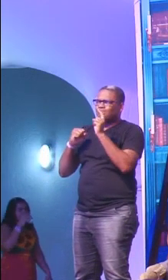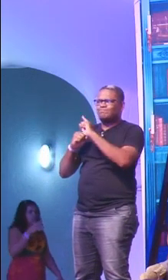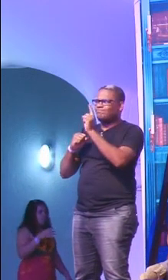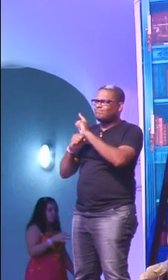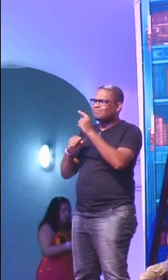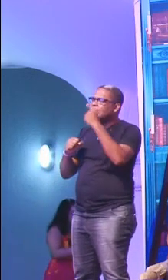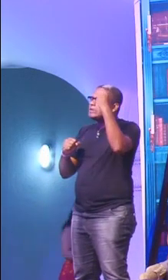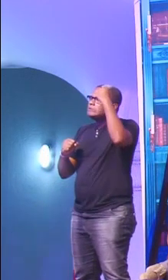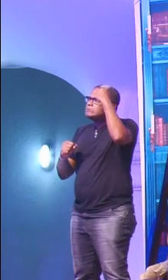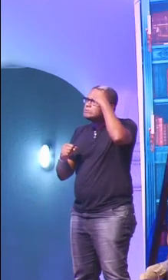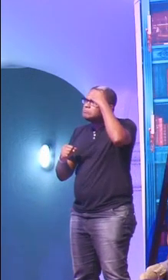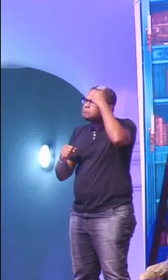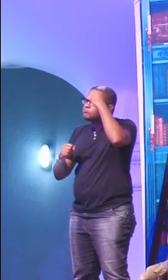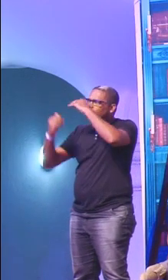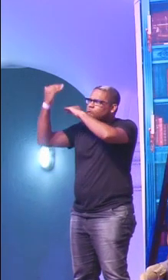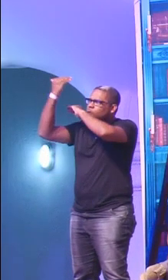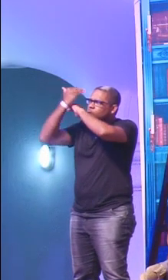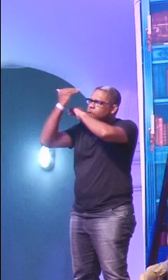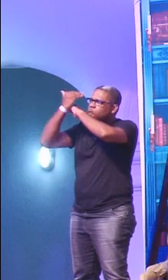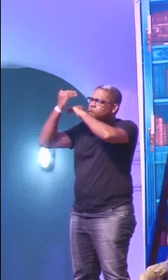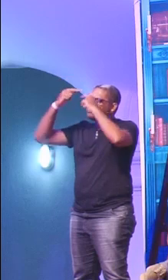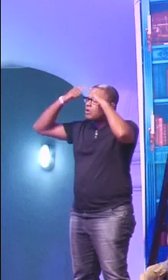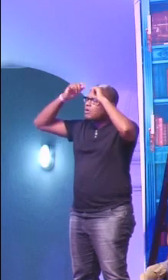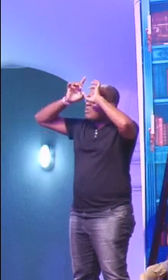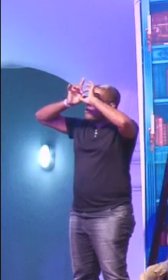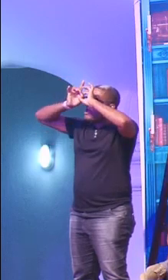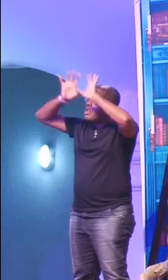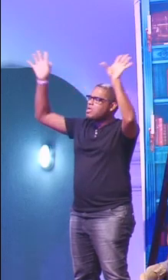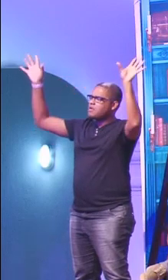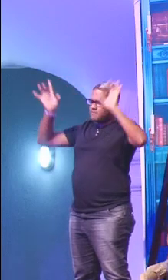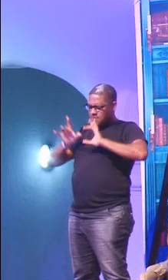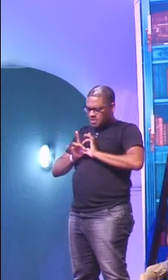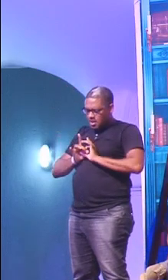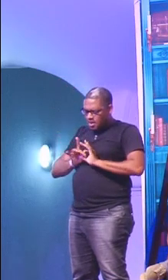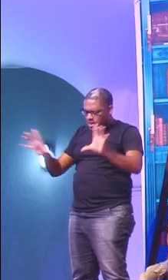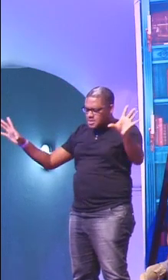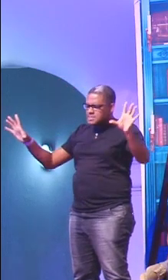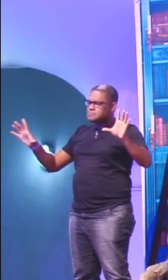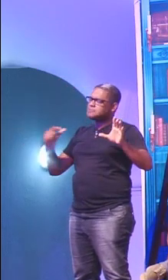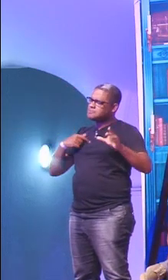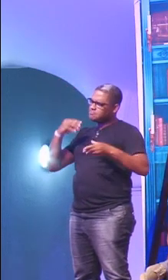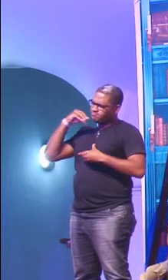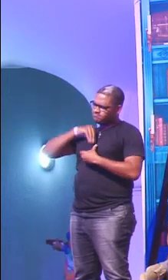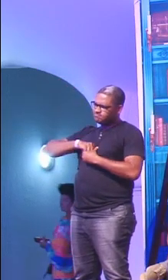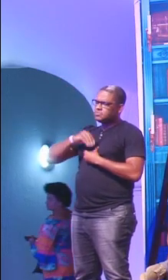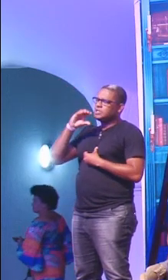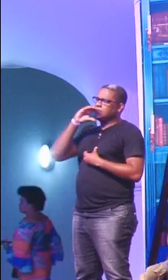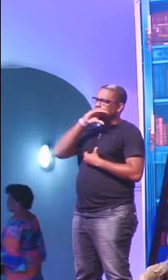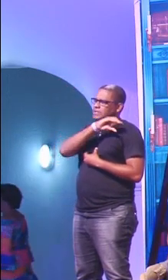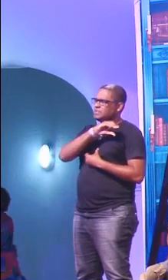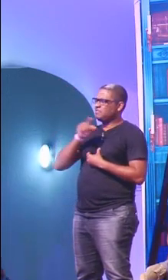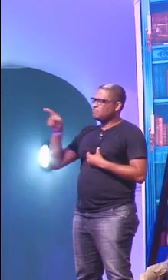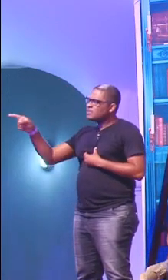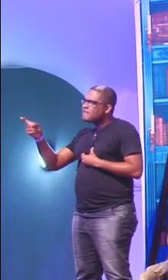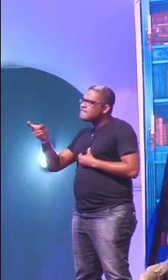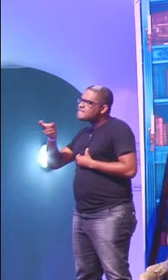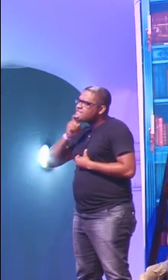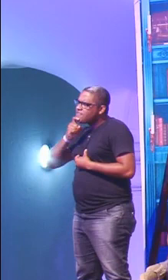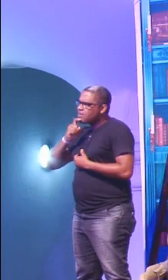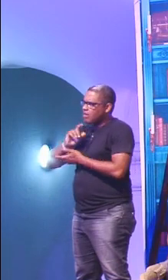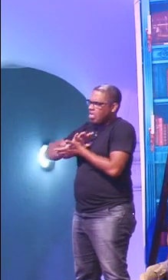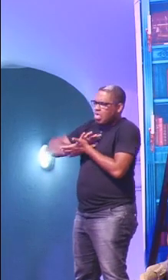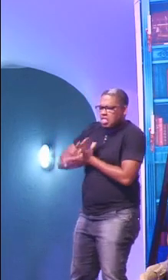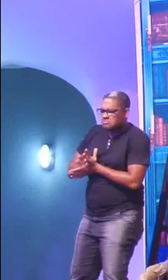Foram as ideias livres em meu corpo que me aqueceram. Mesmo a sua frieza não pôde ser maior